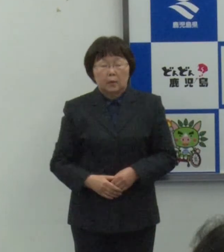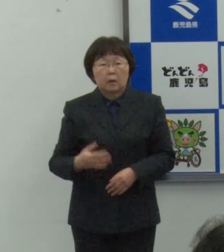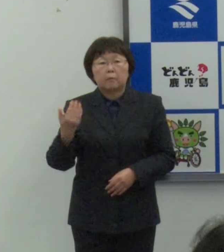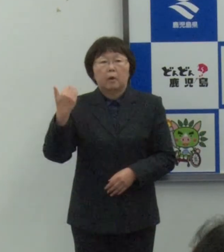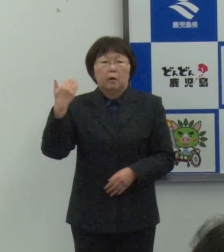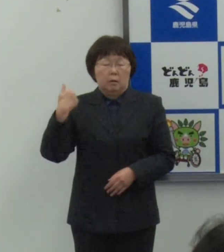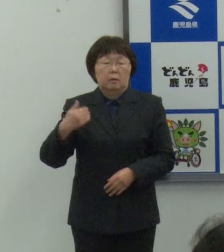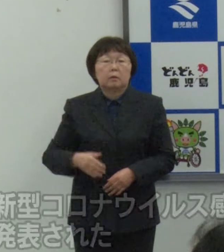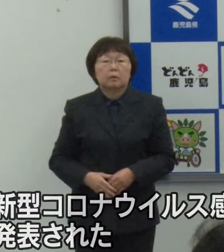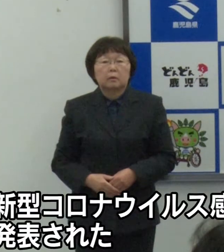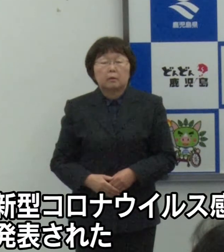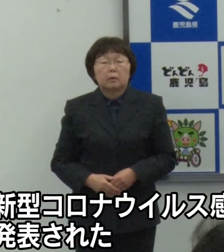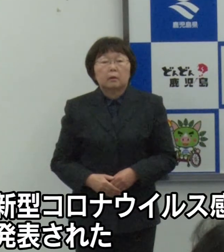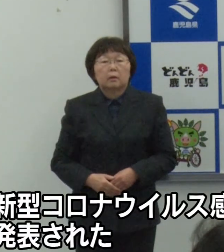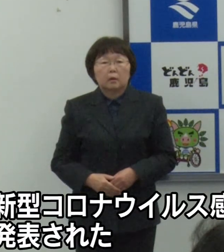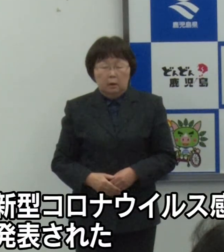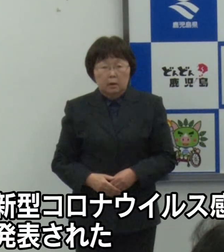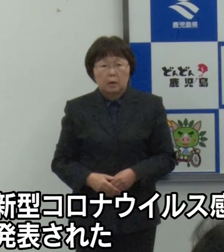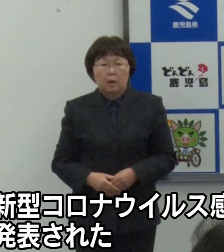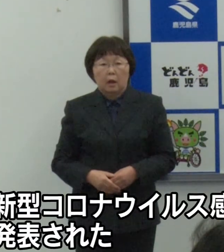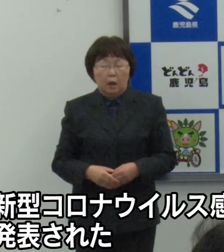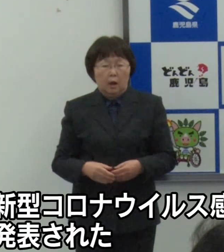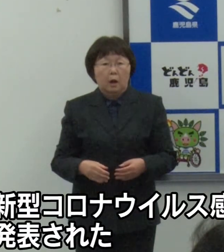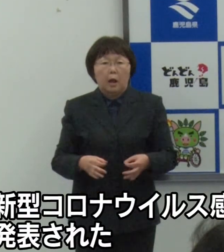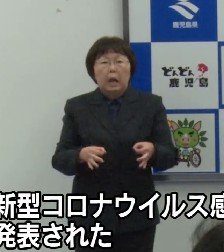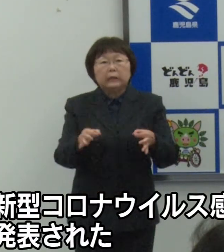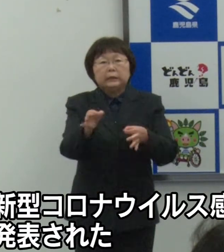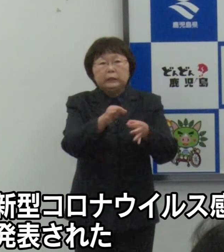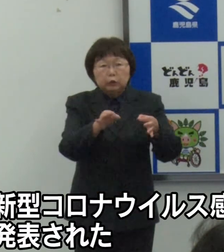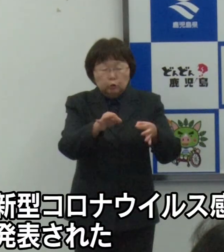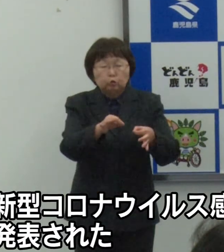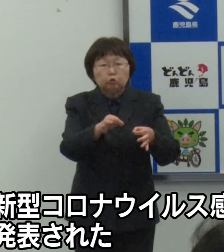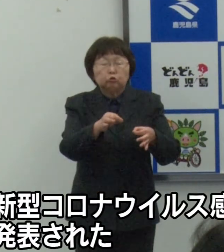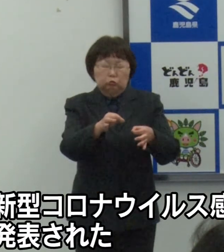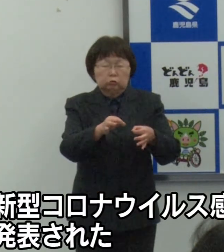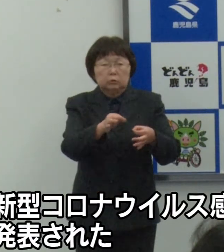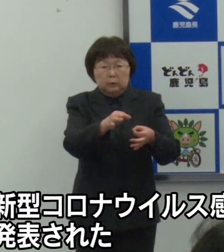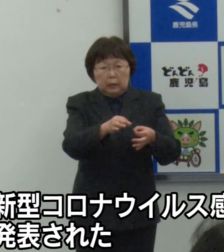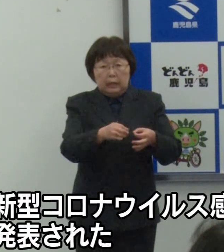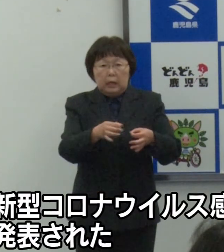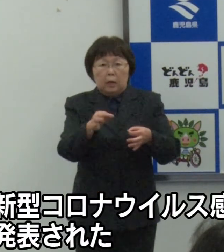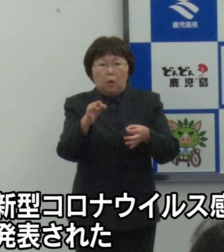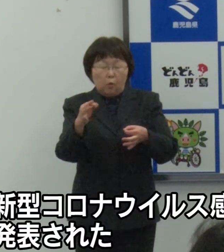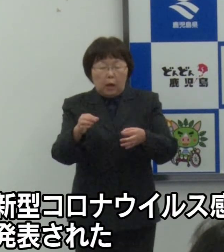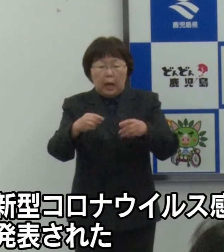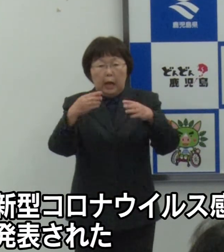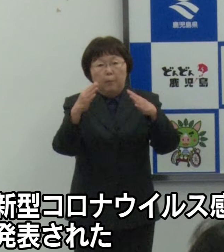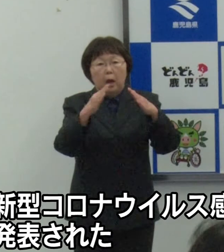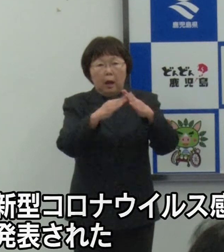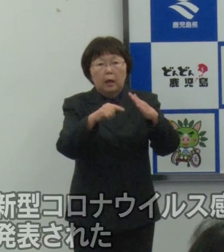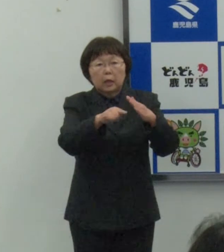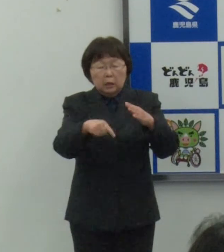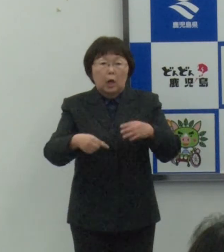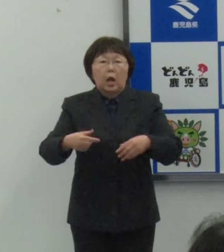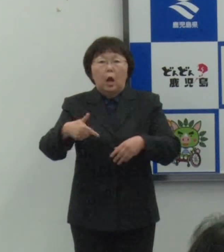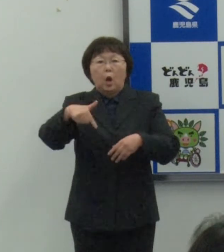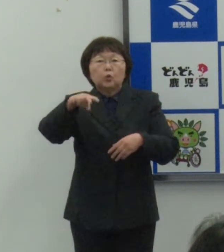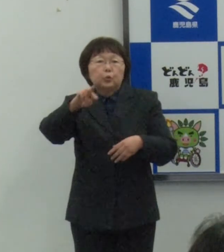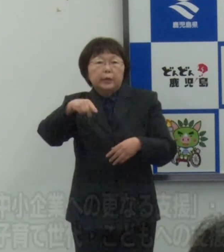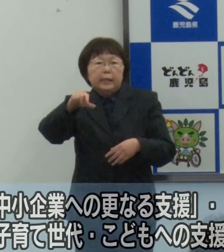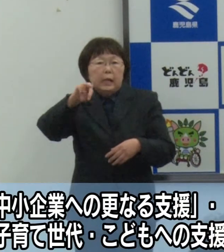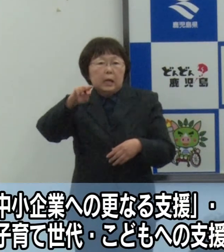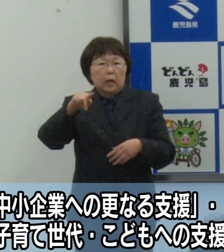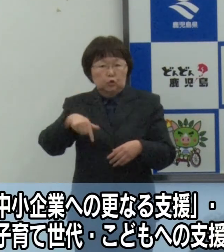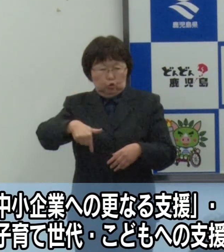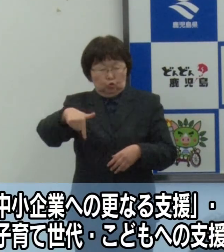4月10日新型コロナウイルス感染症に関わる緊急対策第2弾が発表されました。